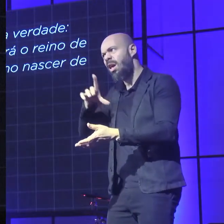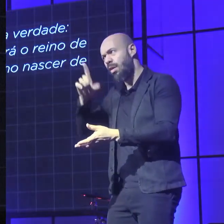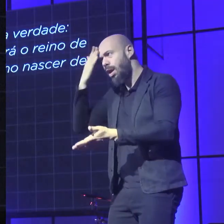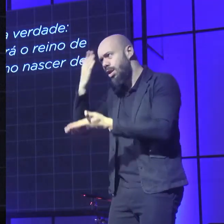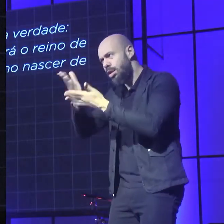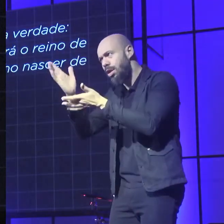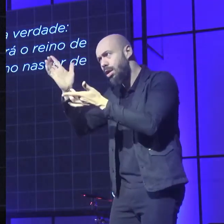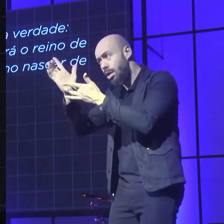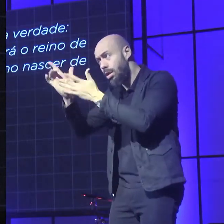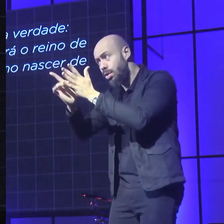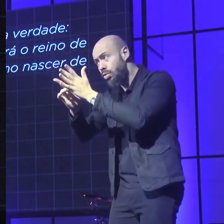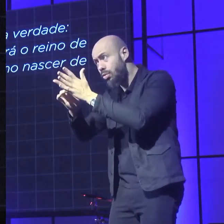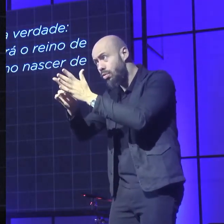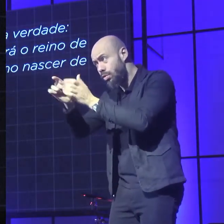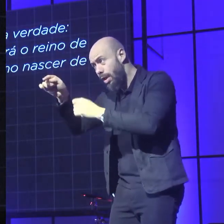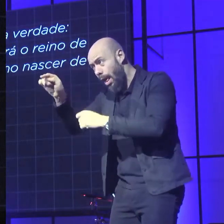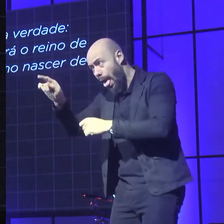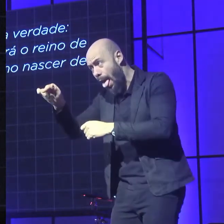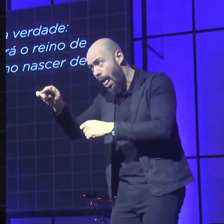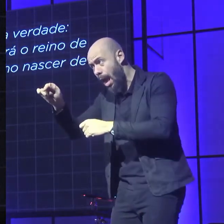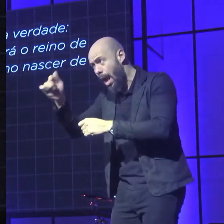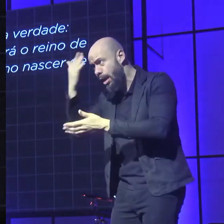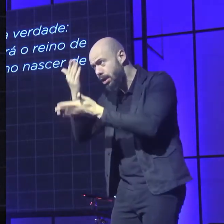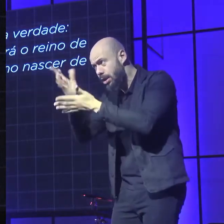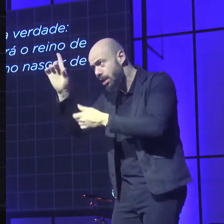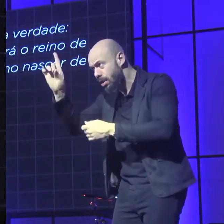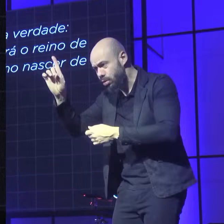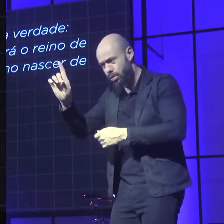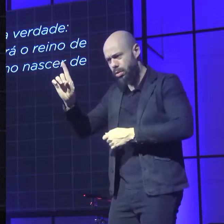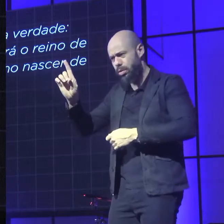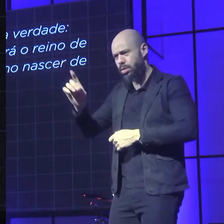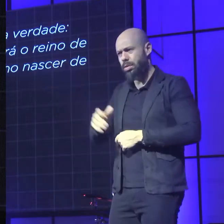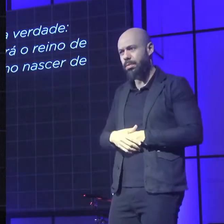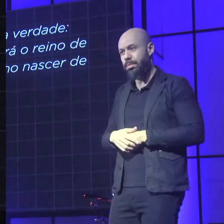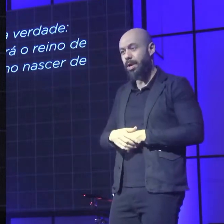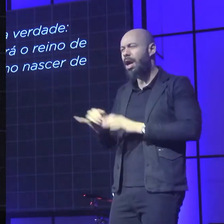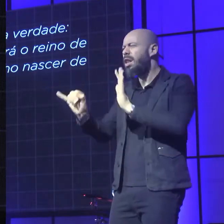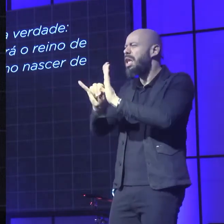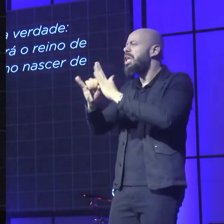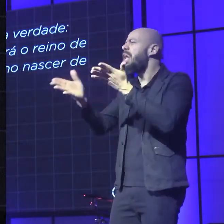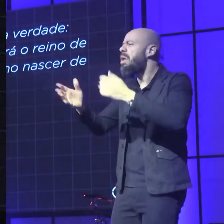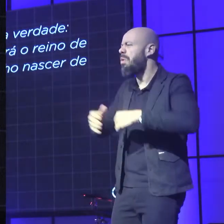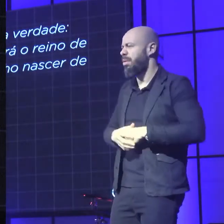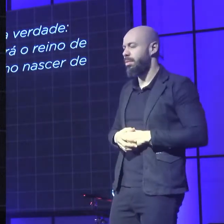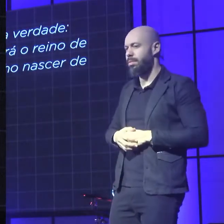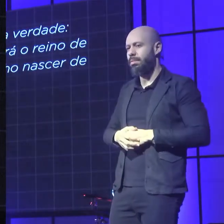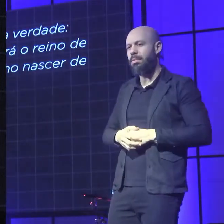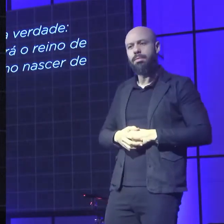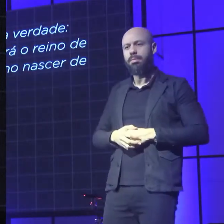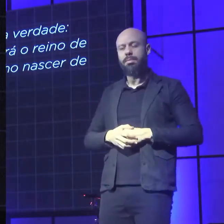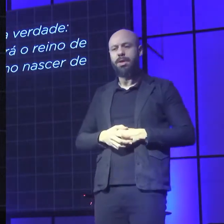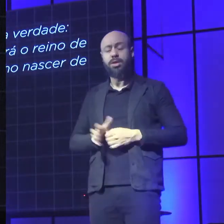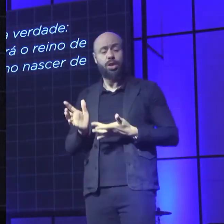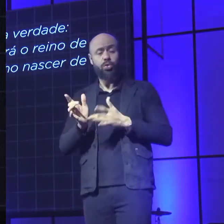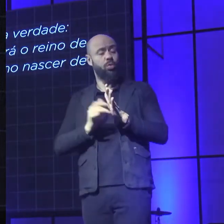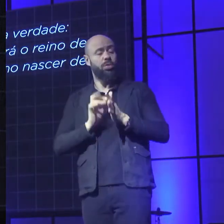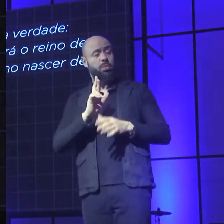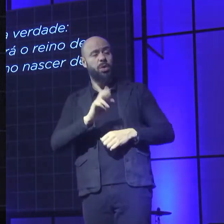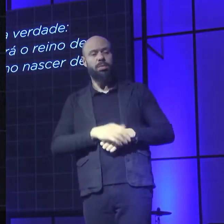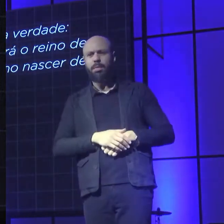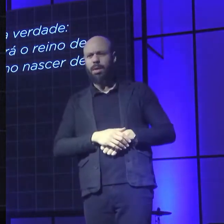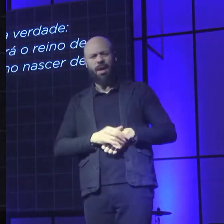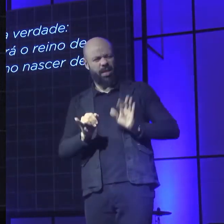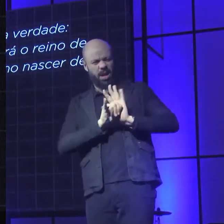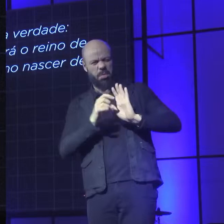Tu realmente, qual é a tua identidade? E vejam que Jesus não responde a pergunta dele. Jesus